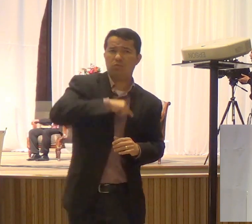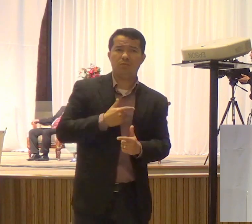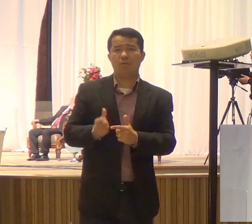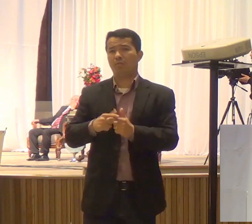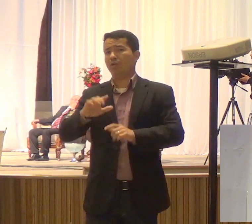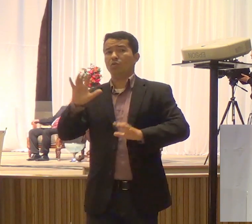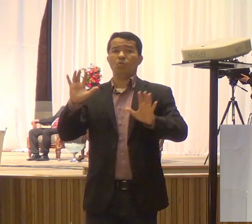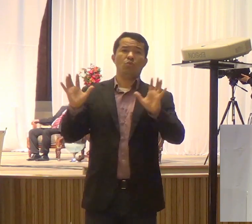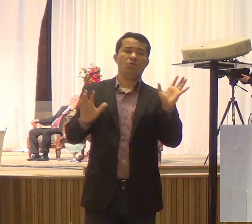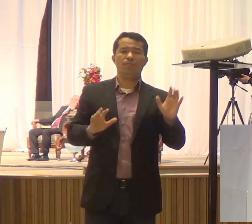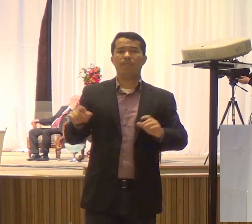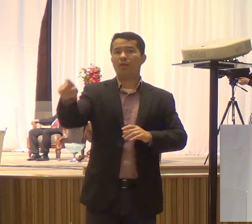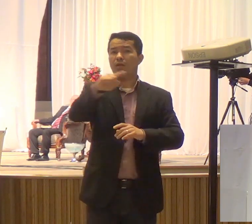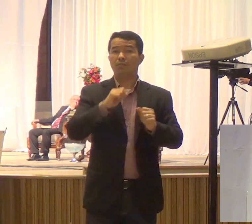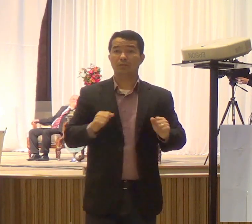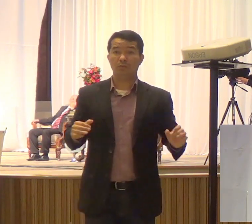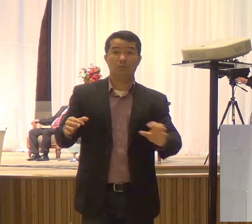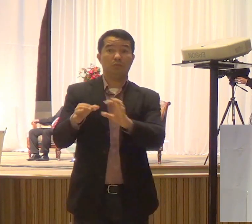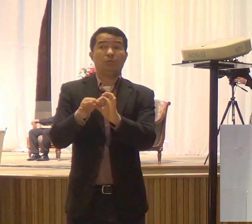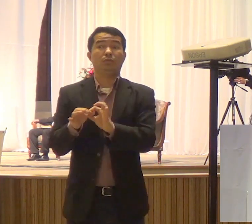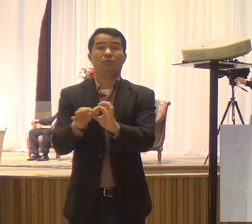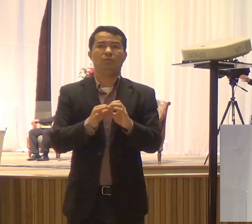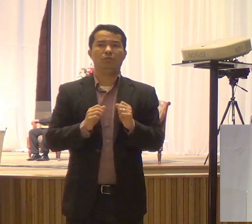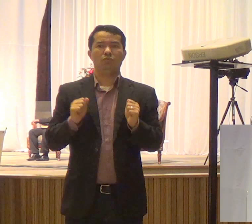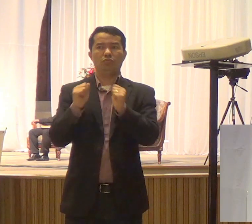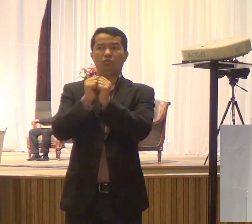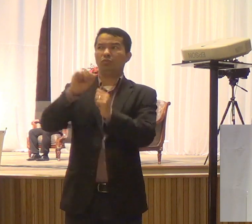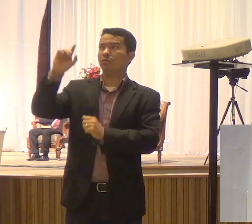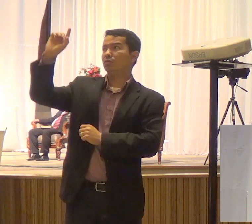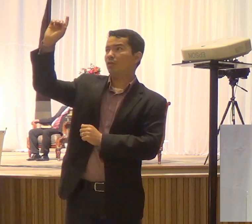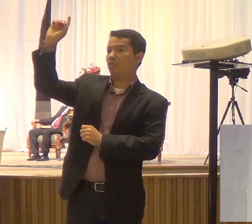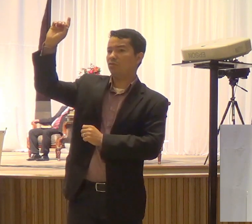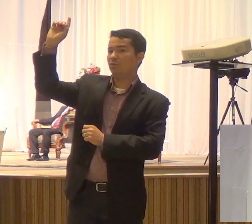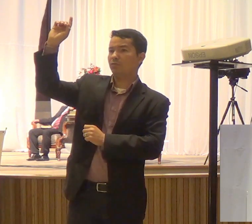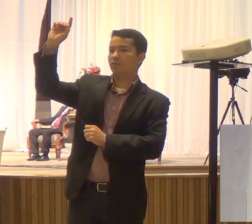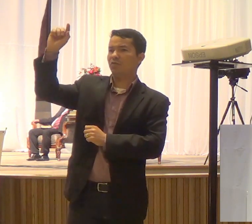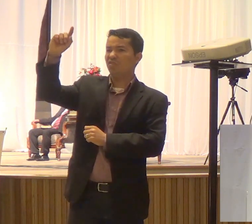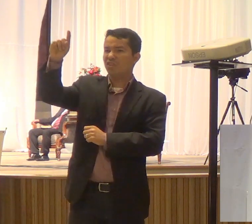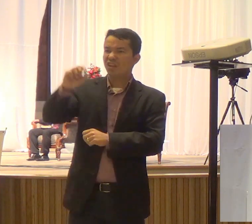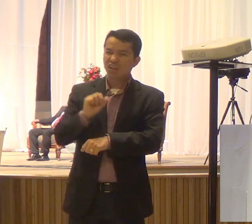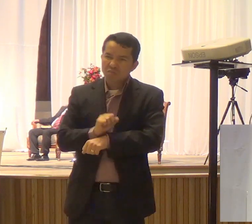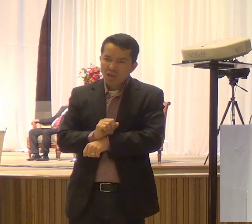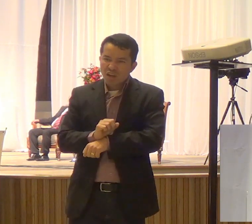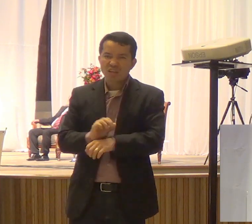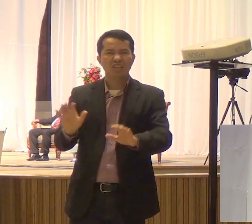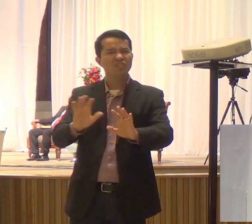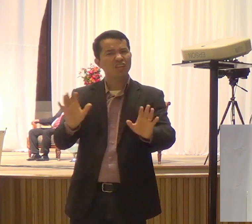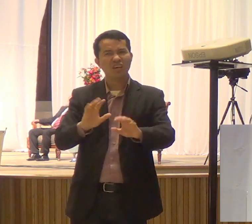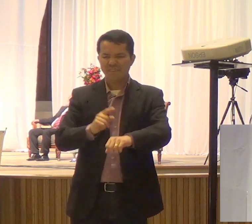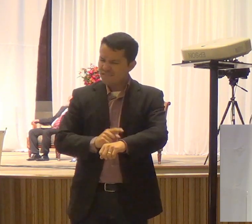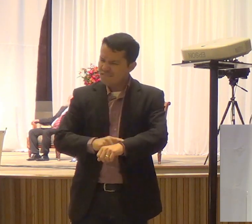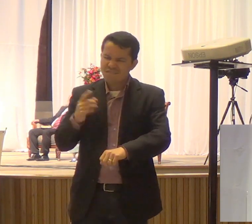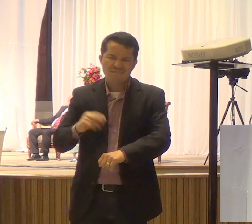voltar correndo para os braços do Senhor, então não adie nada mais, nem um minuto, nem um segundo